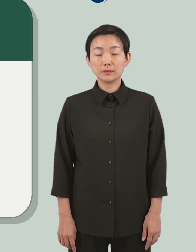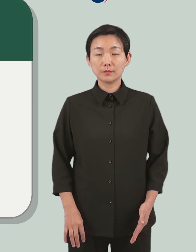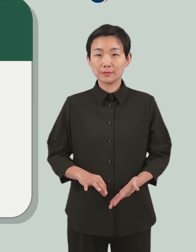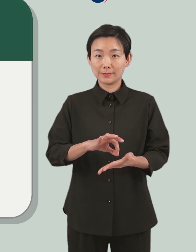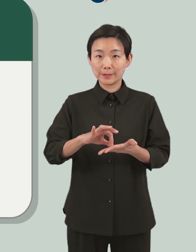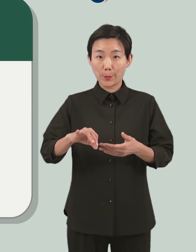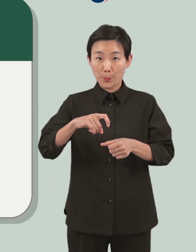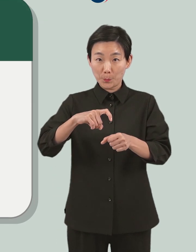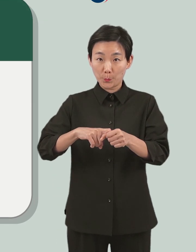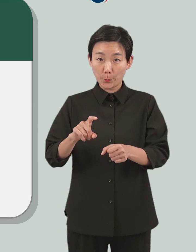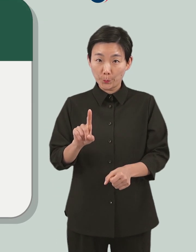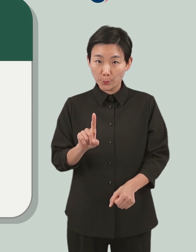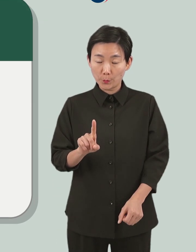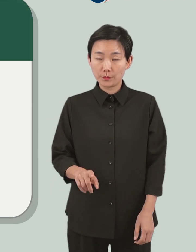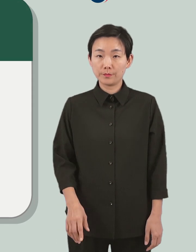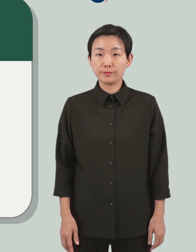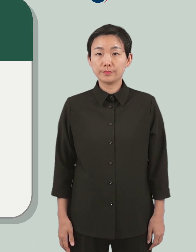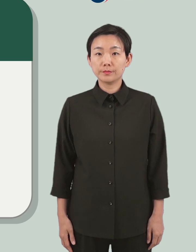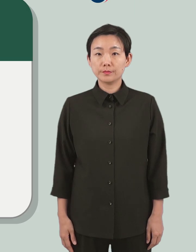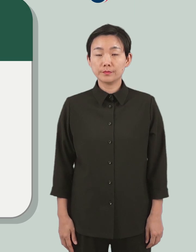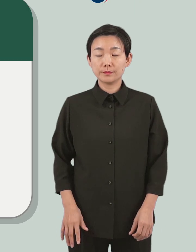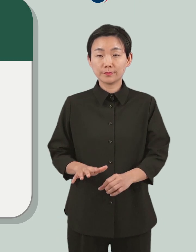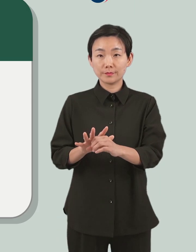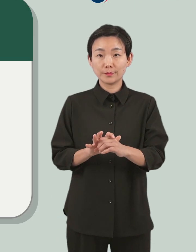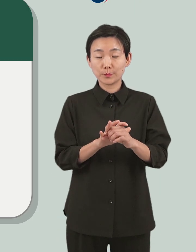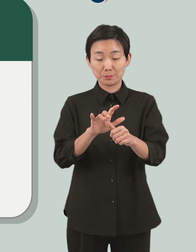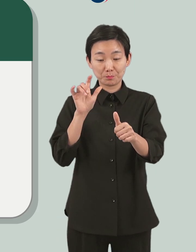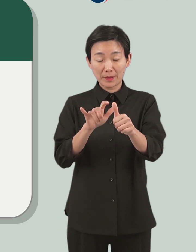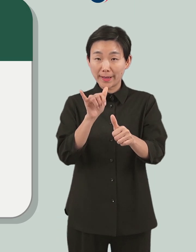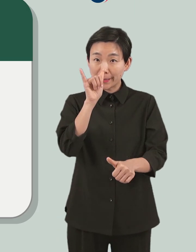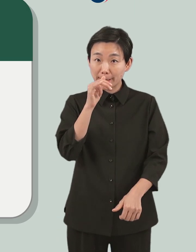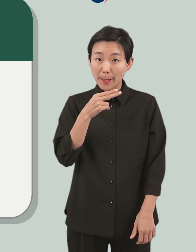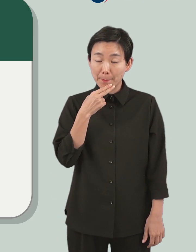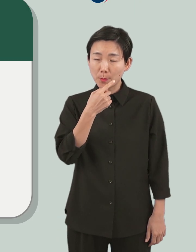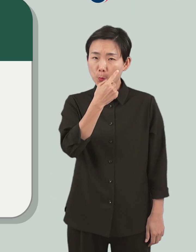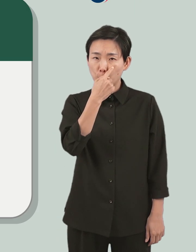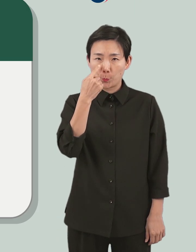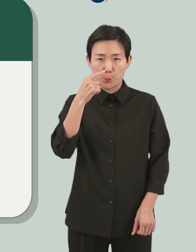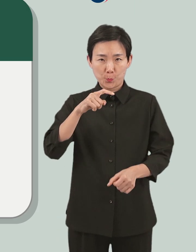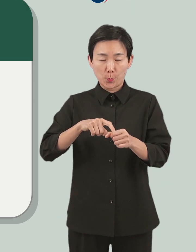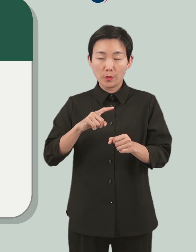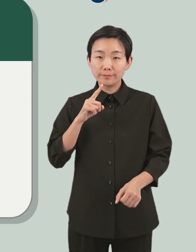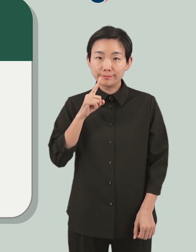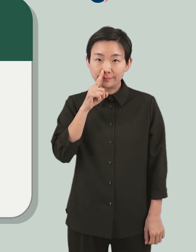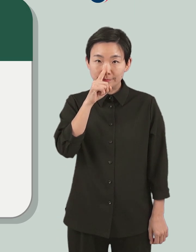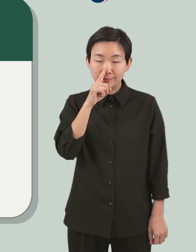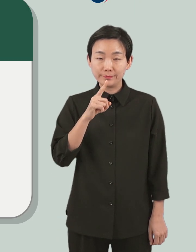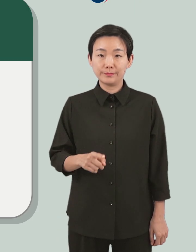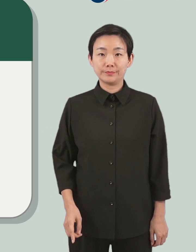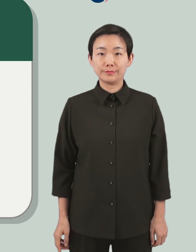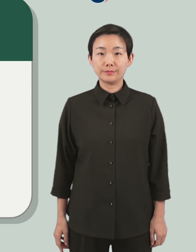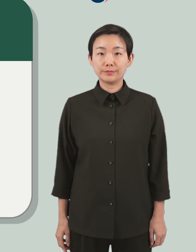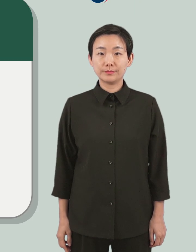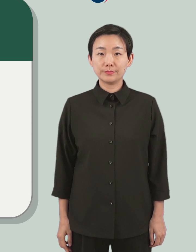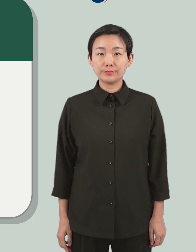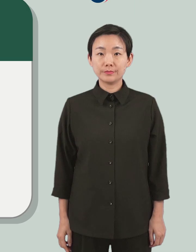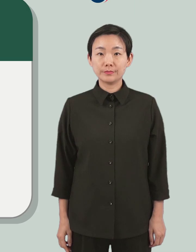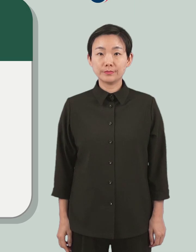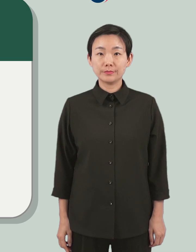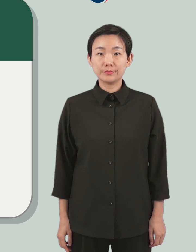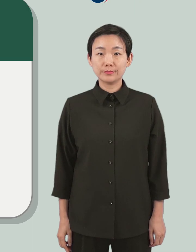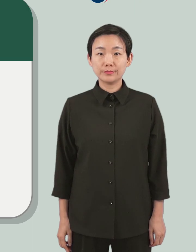이 의료기기의 사용 목적은 무엇입니까? 이 의료기기는 사람의 코에서 코로나19 항원이